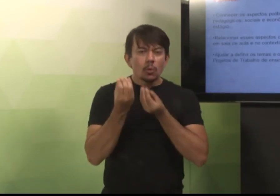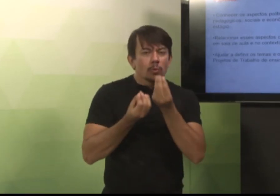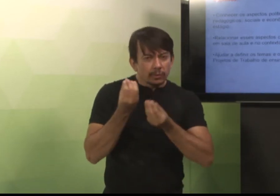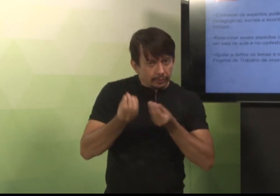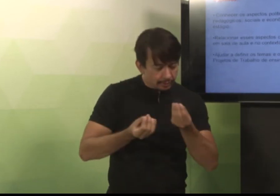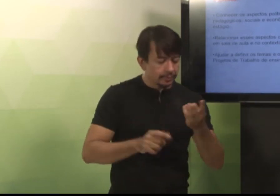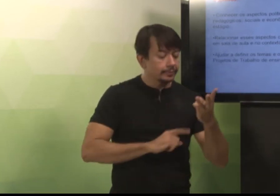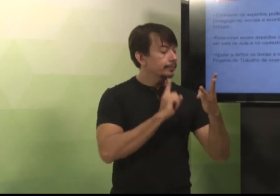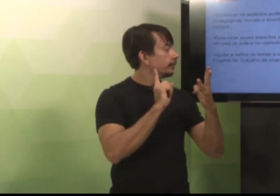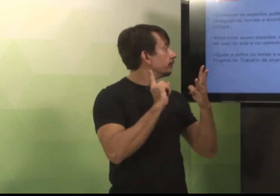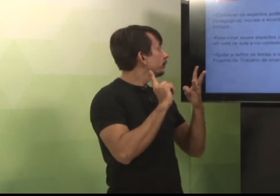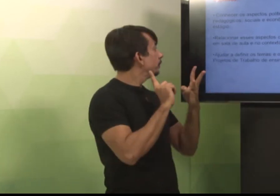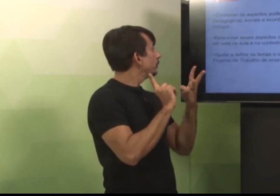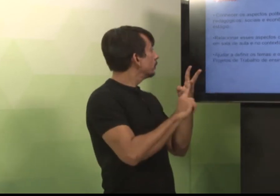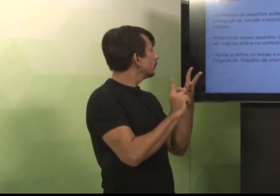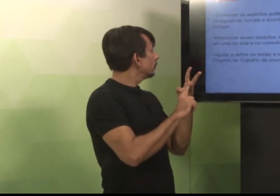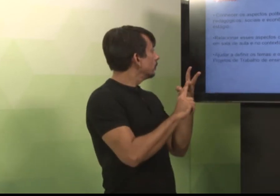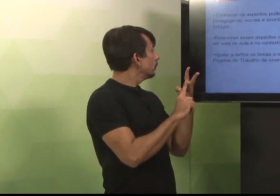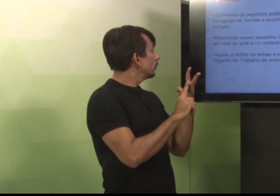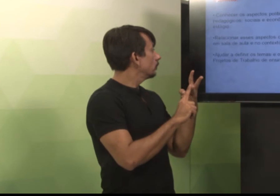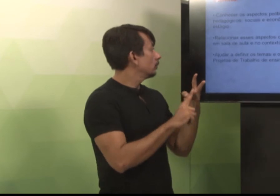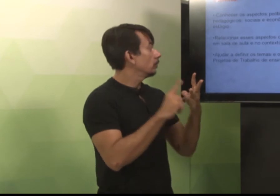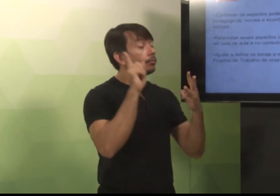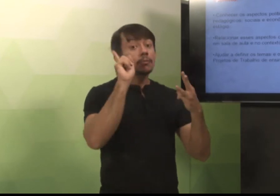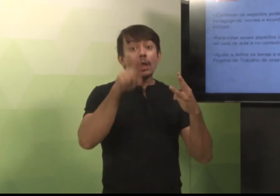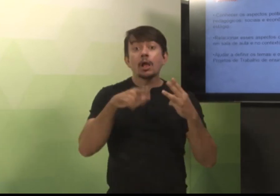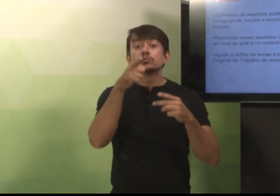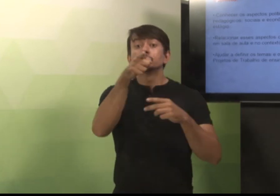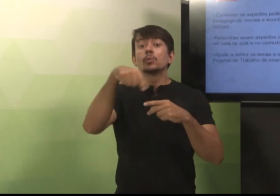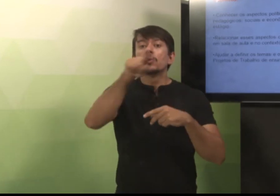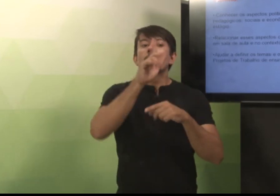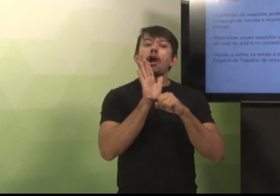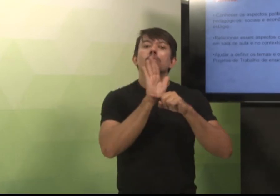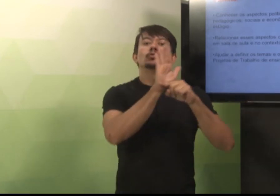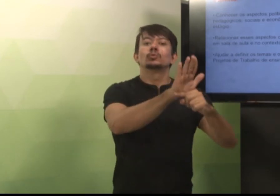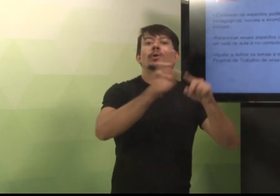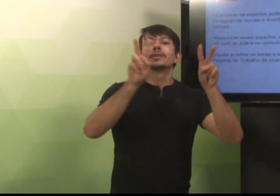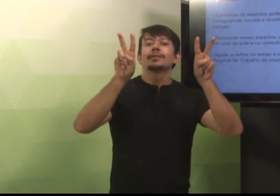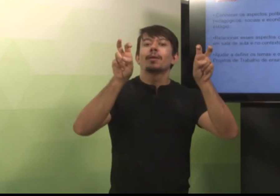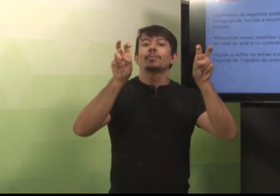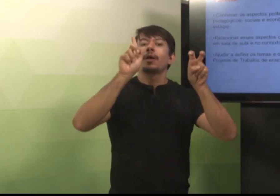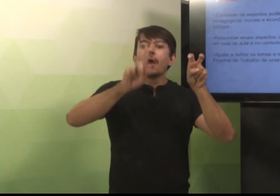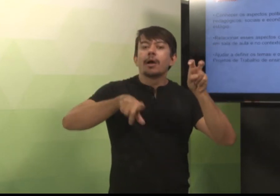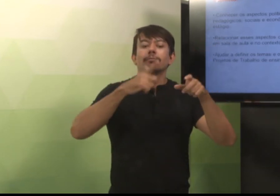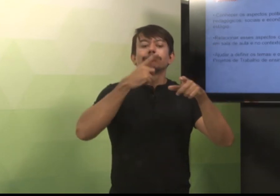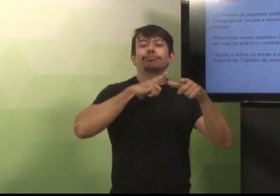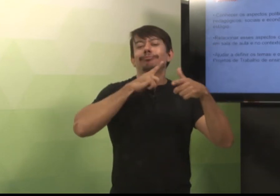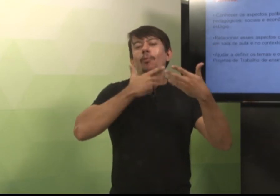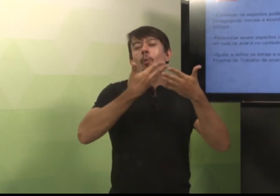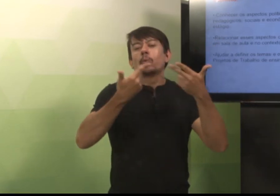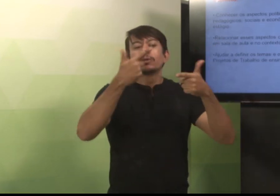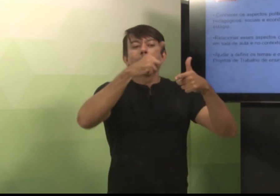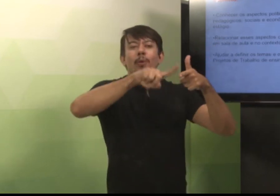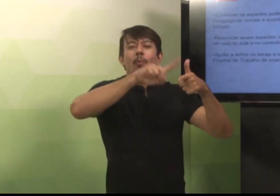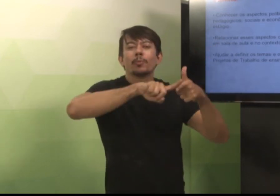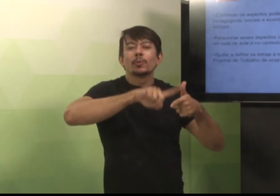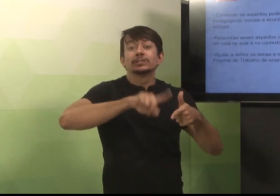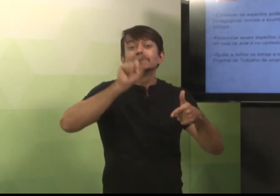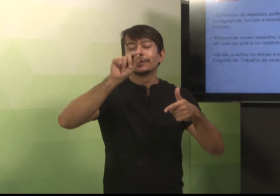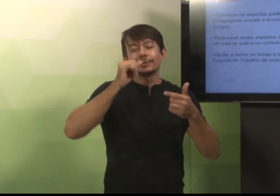tais aspectos com a ação docente. Terceiro, então você vai auxiliar o